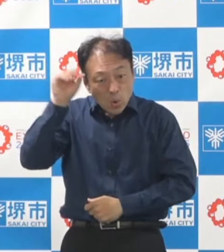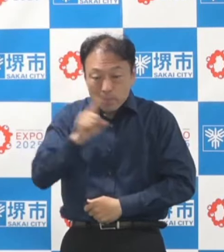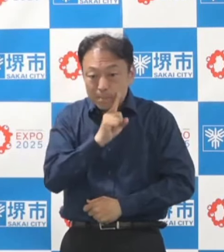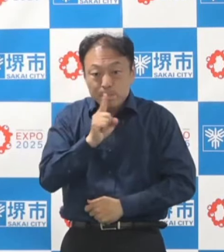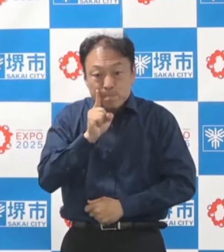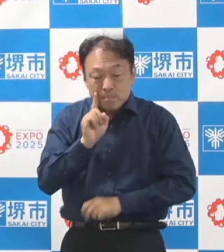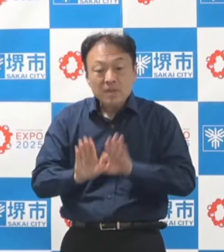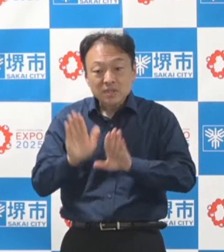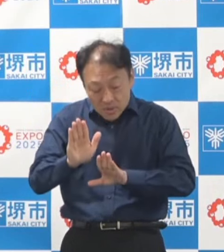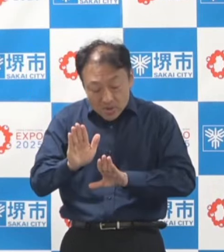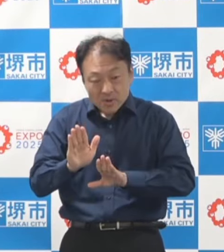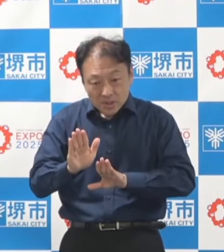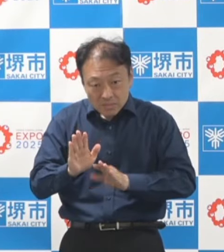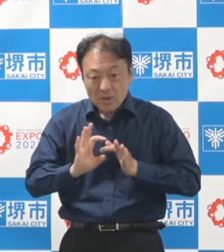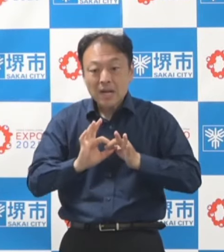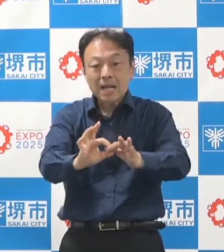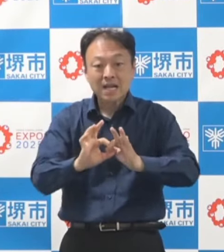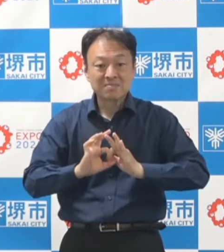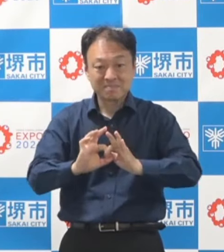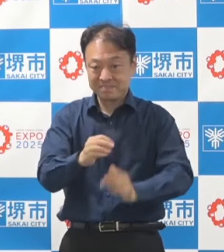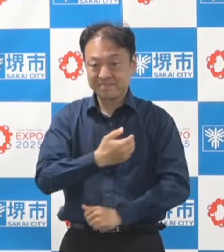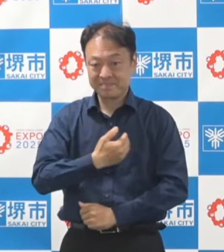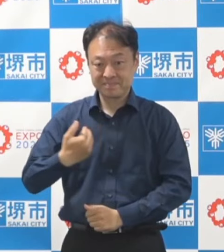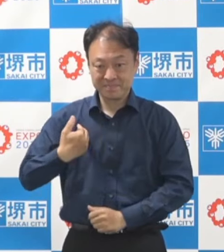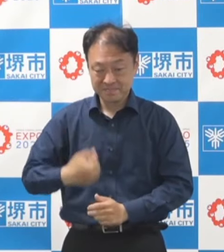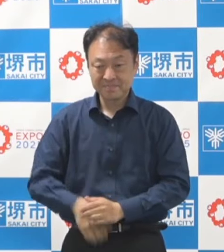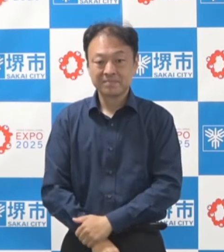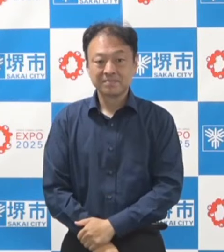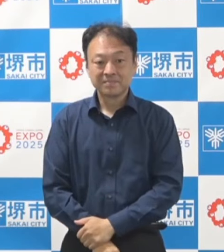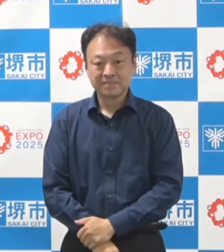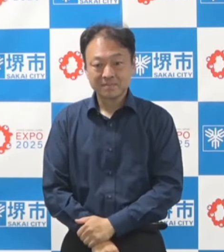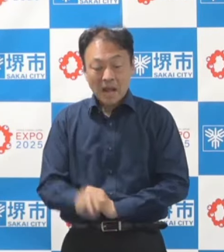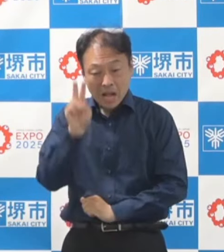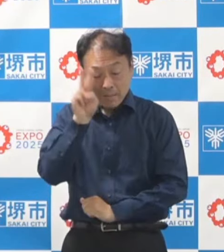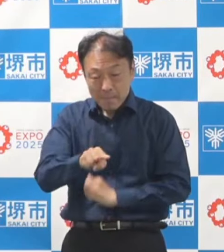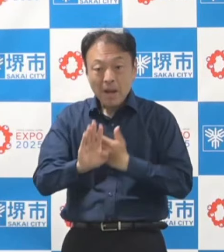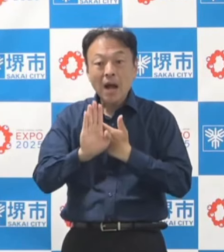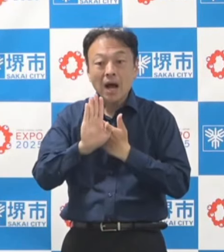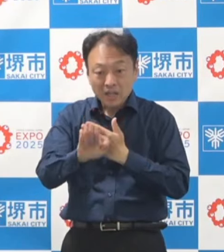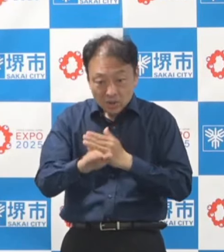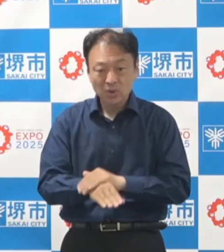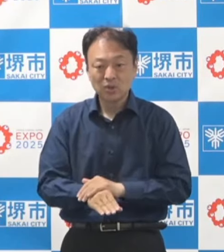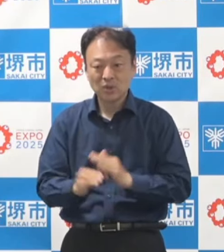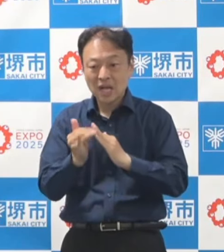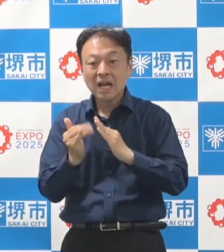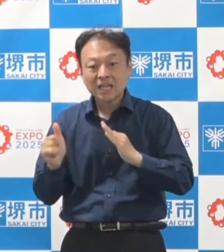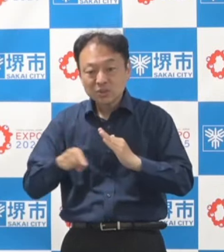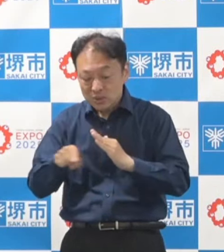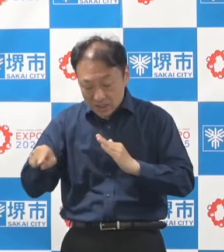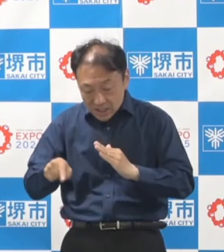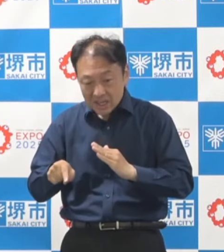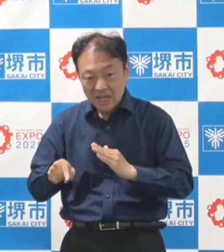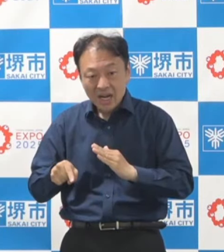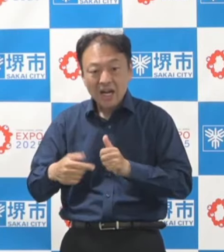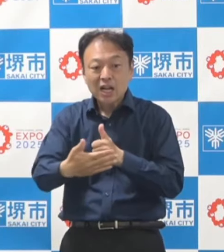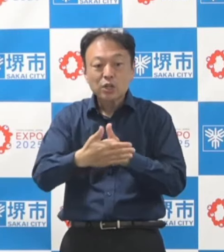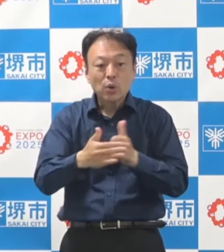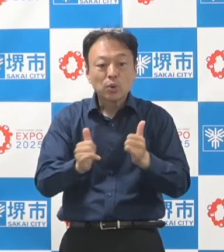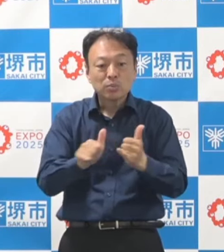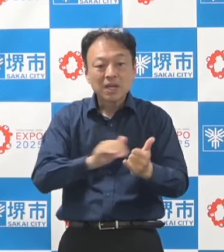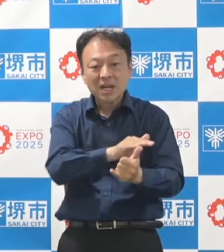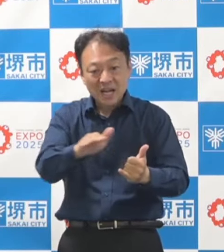。はい、発見後はご家族などがアプリで全ての協力者の皆さんに発見